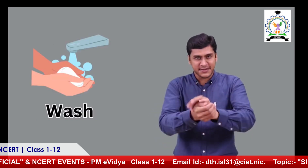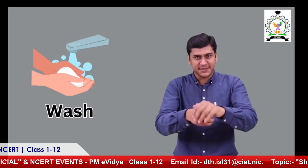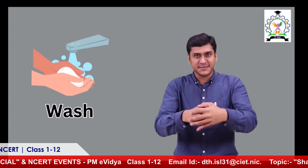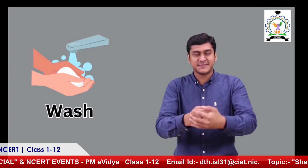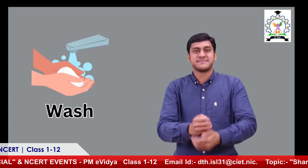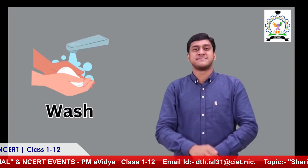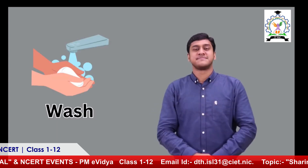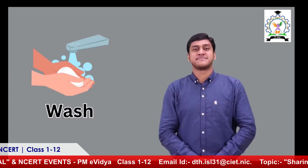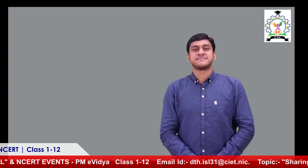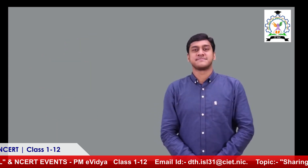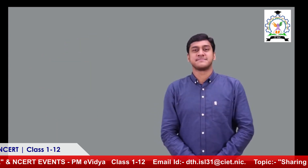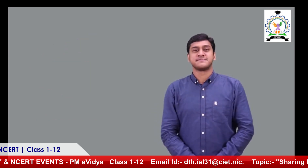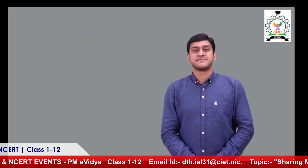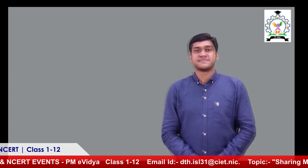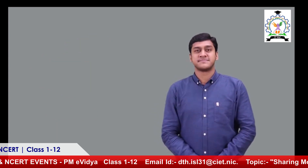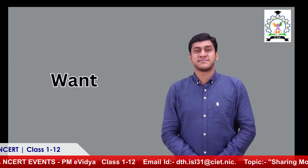हाथ धोना,